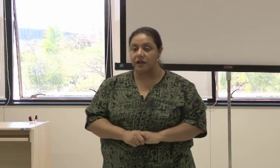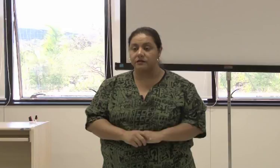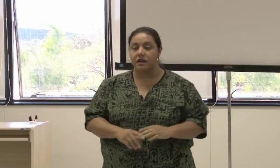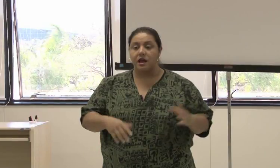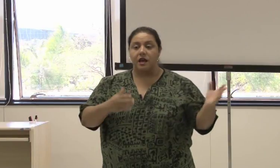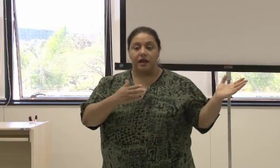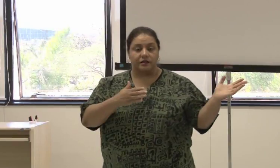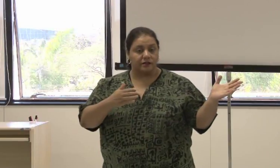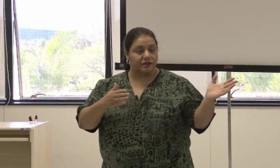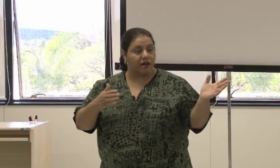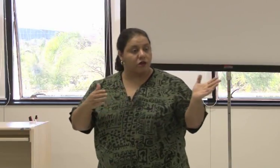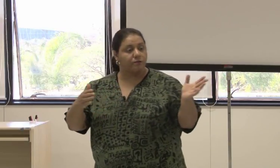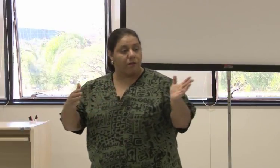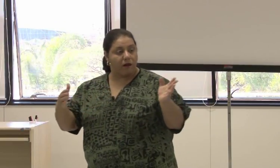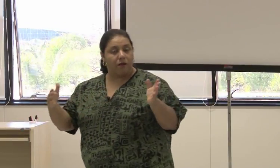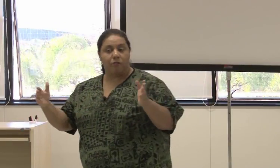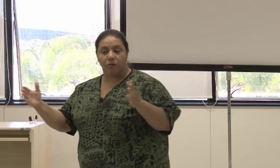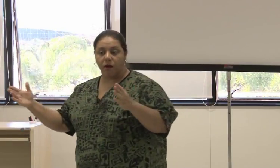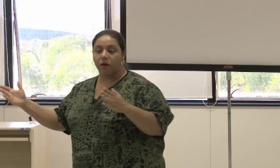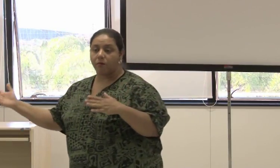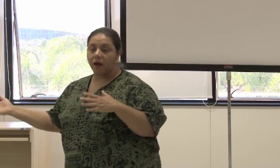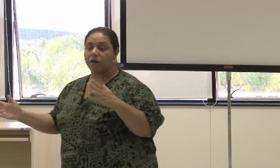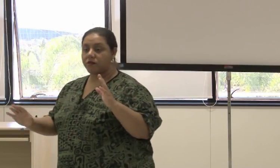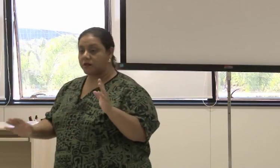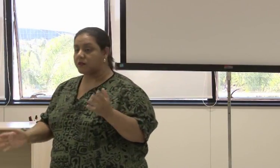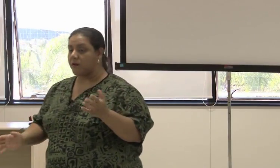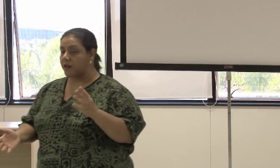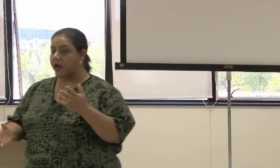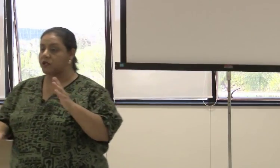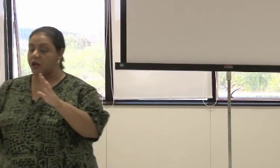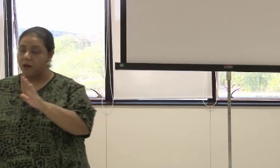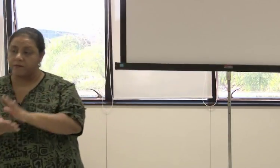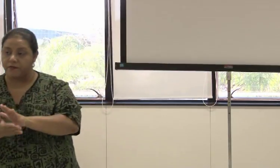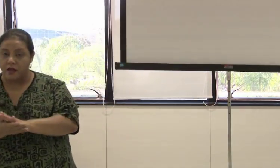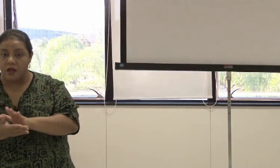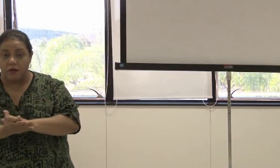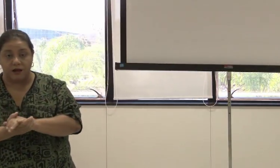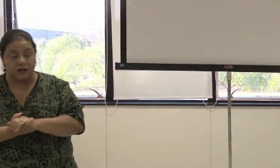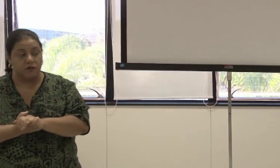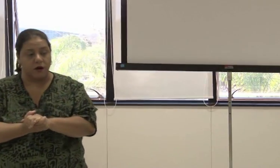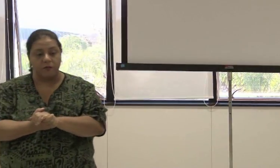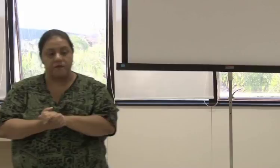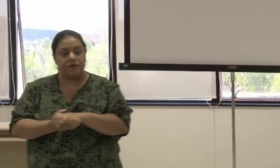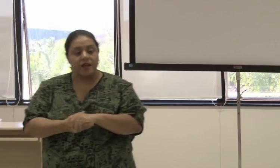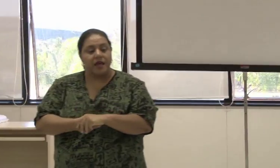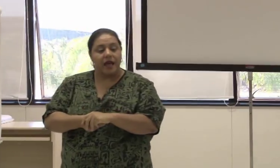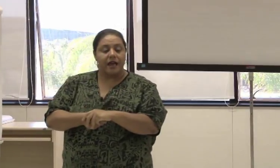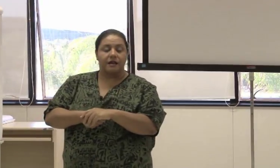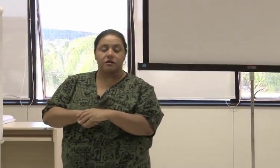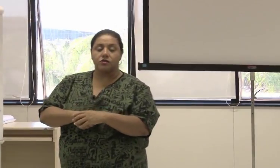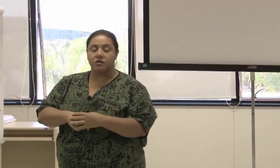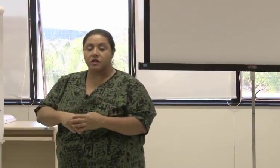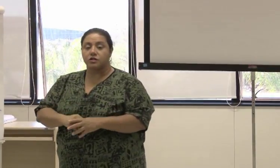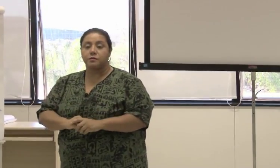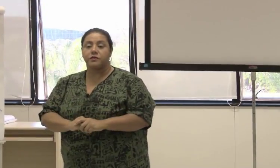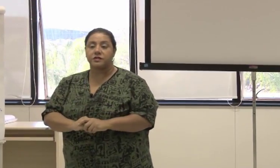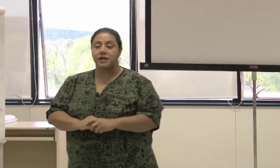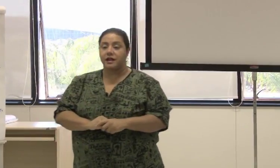vocês, e essas 6 aulas, plá, plá, plá, plá, plá, plá, plá, para vocês terminarem já batendo mão. Existe um teste de proficiência,